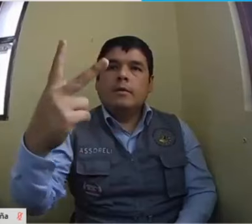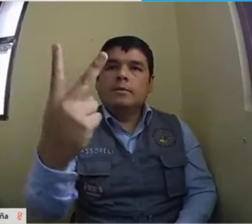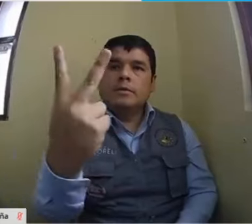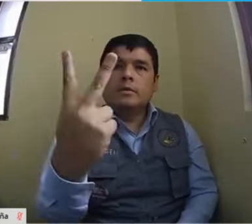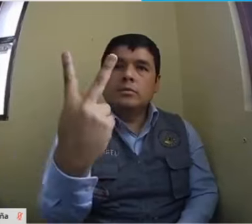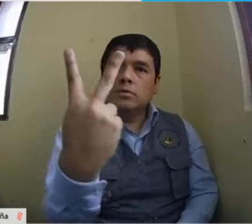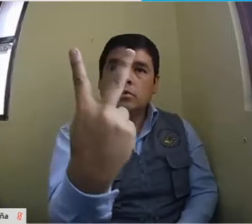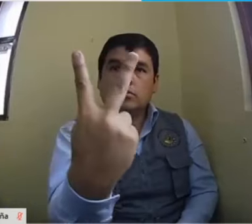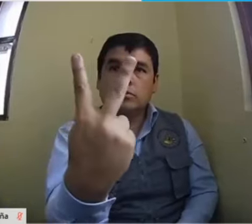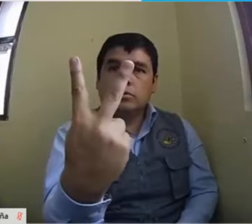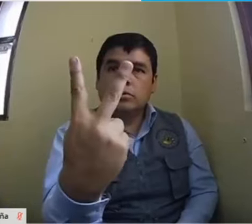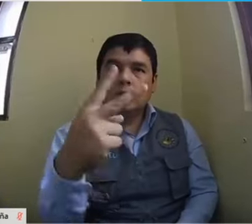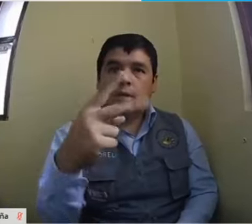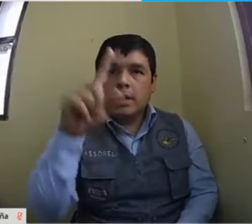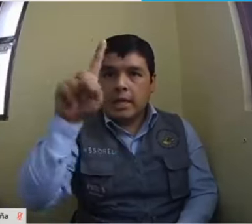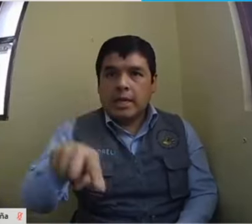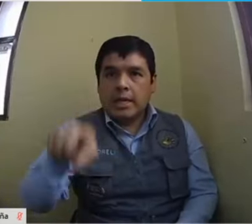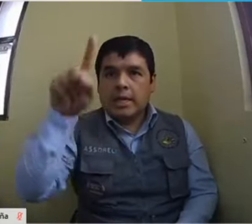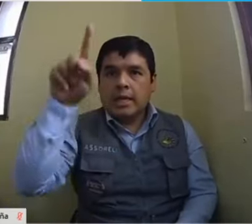Solo el meñique y se hace en el aire. La K,